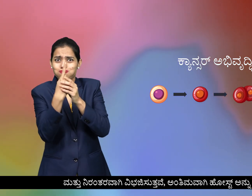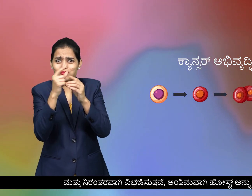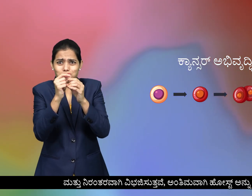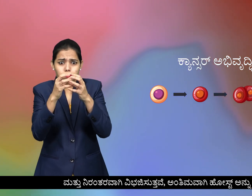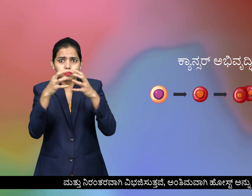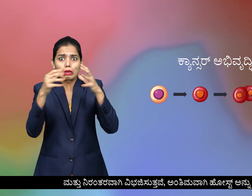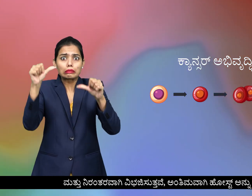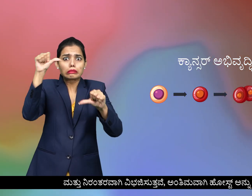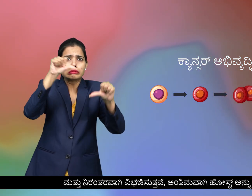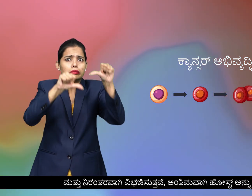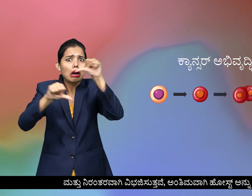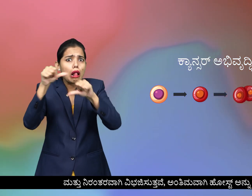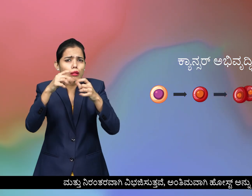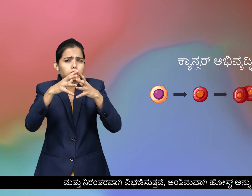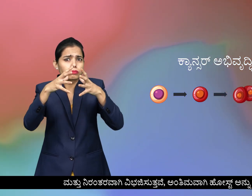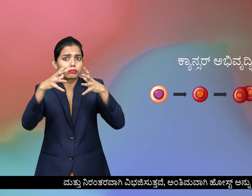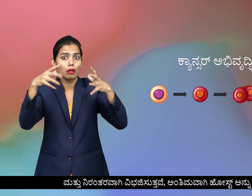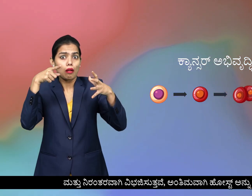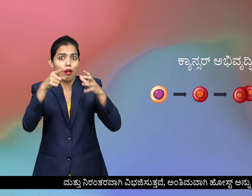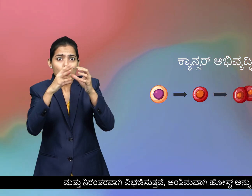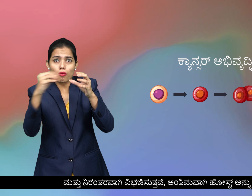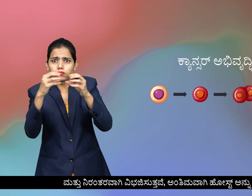ಇರುತ್ತವೆ. ಅಂತಿಮವಾಗಿ ಹೋಸ್ಟ್ ಅನ್ನ ಕೊಲ್ಲತ್ತೆ.